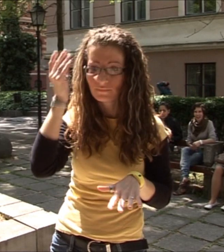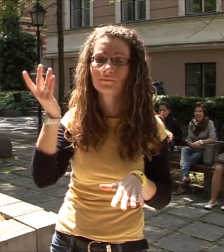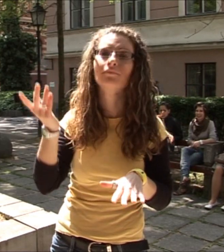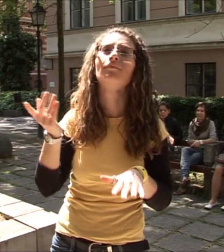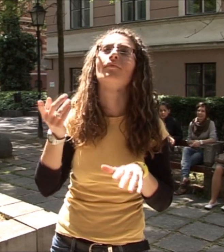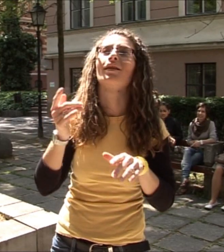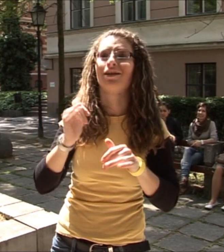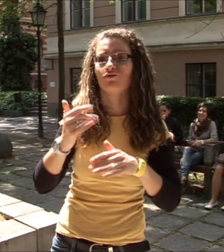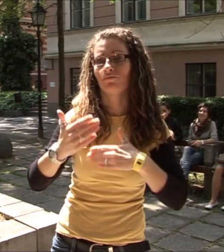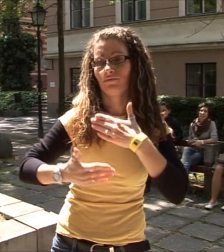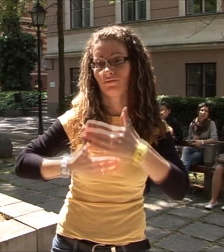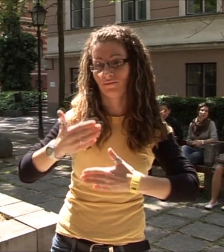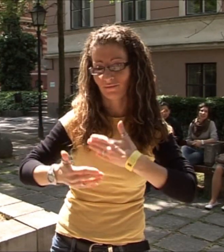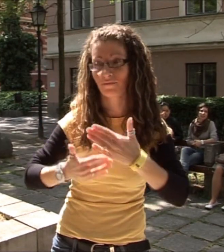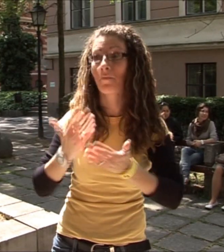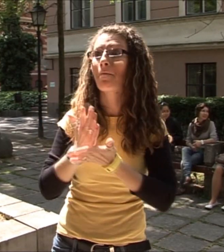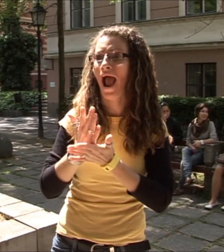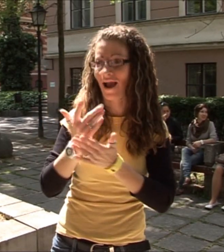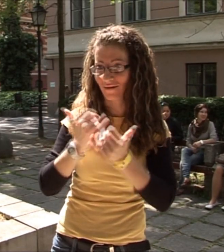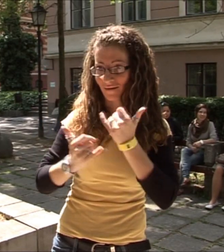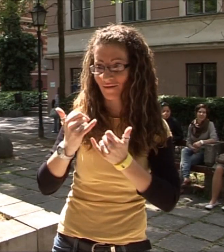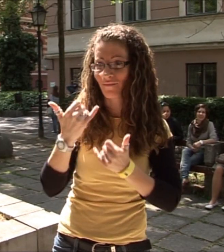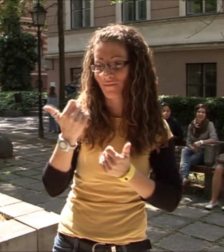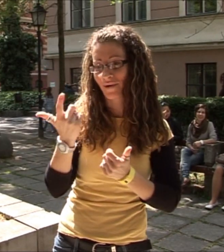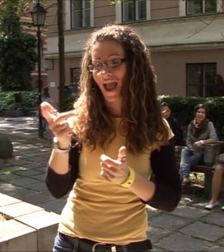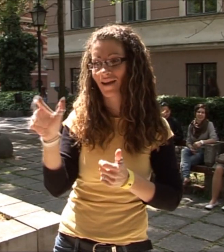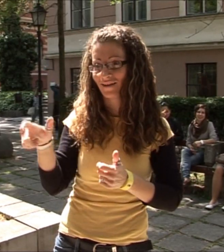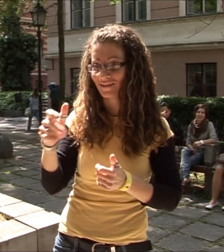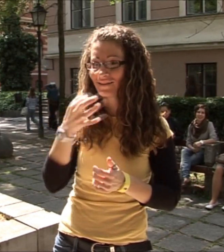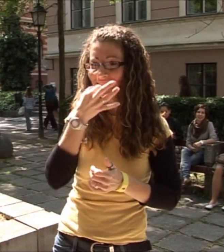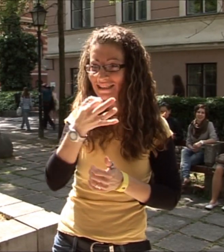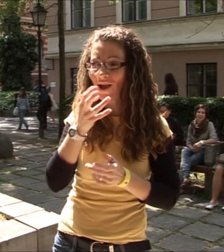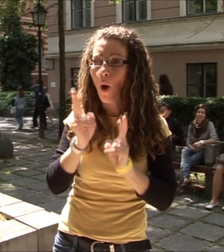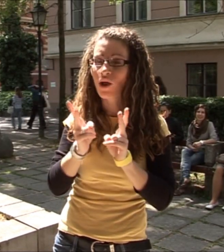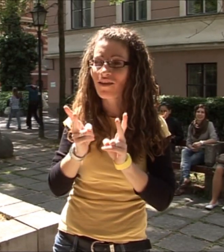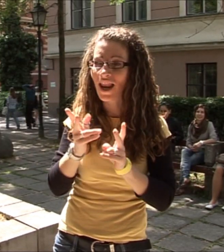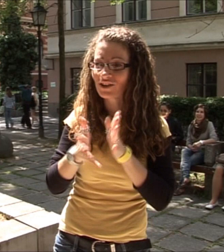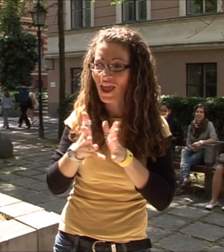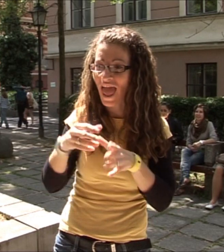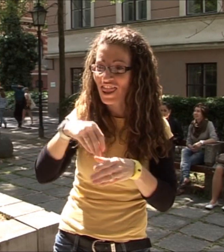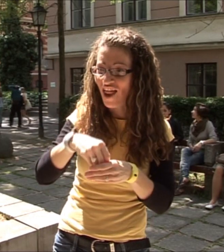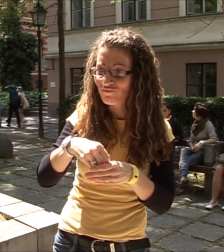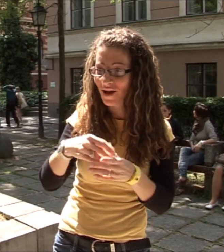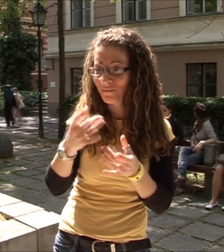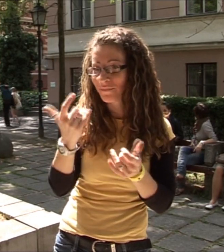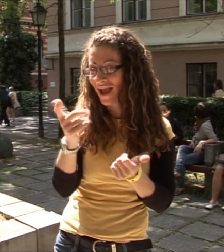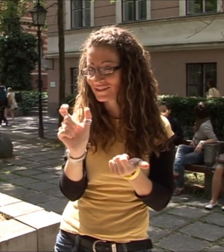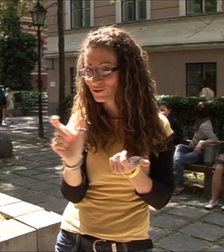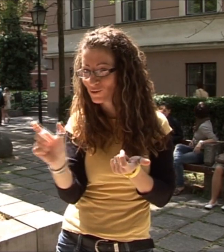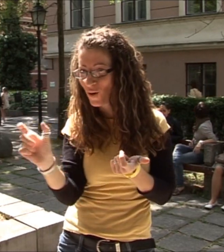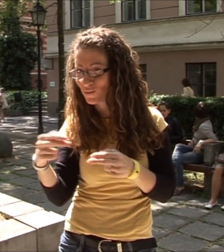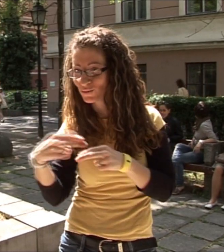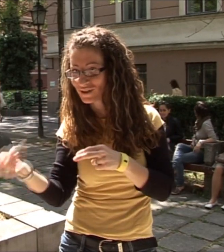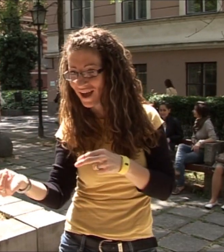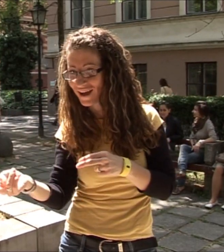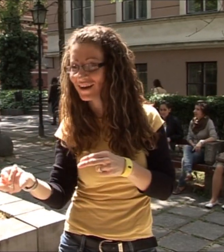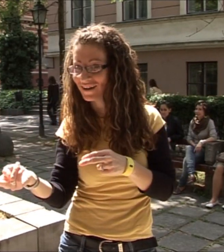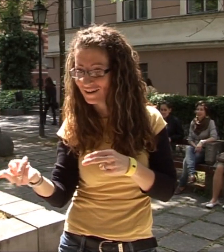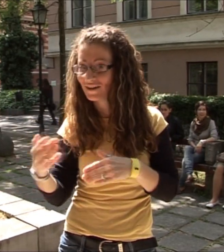megértette és e folyamatosan már egy-két személynél kérdéseket vetett fel